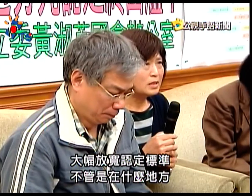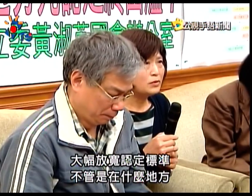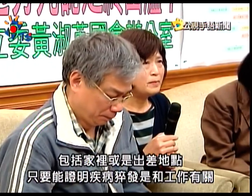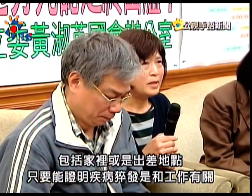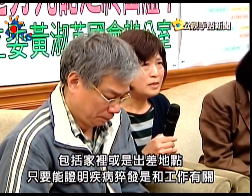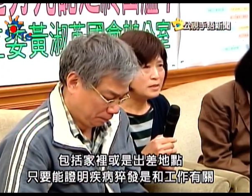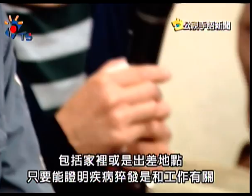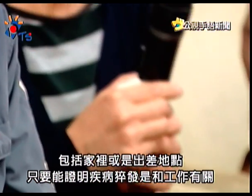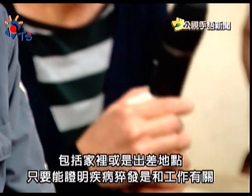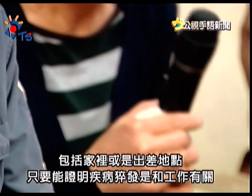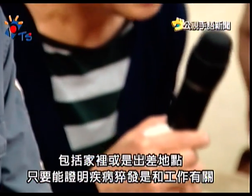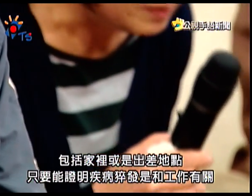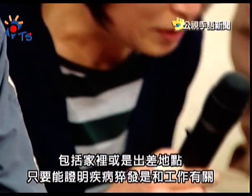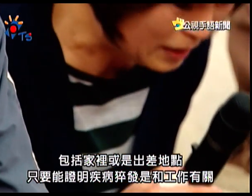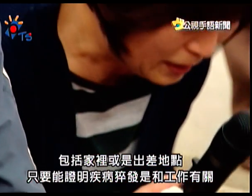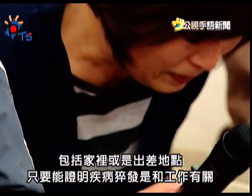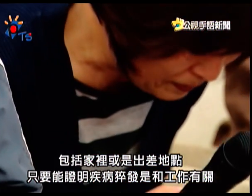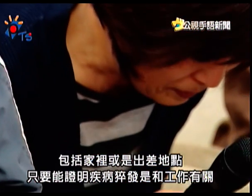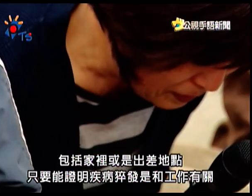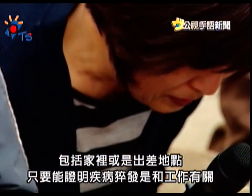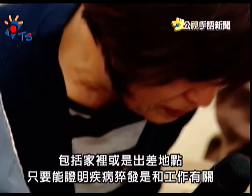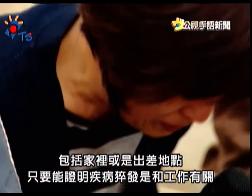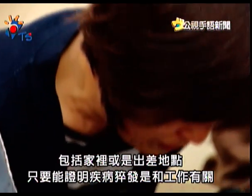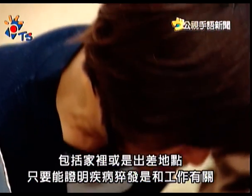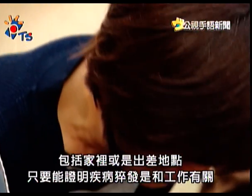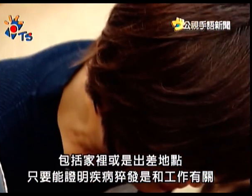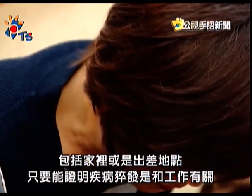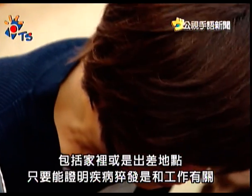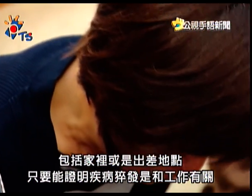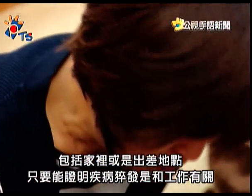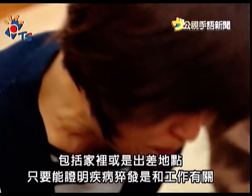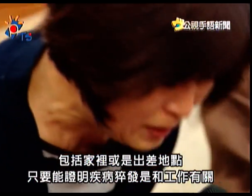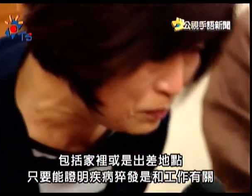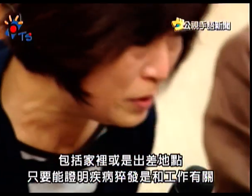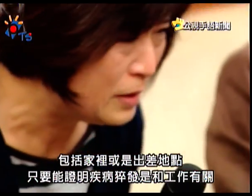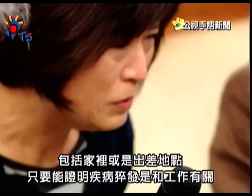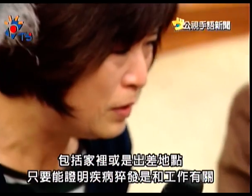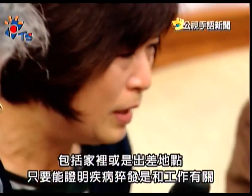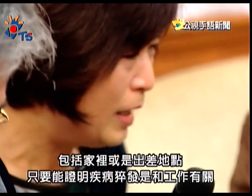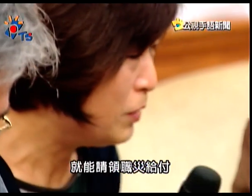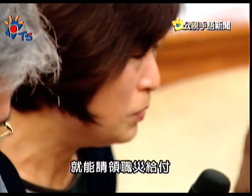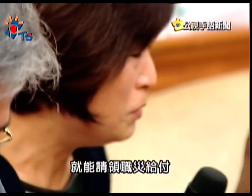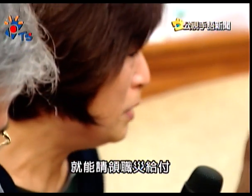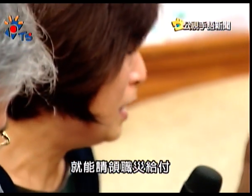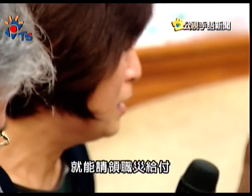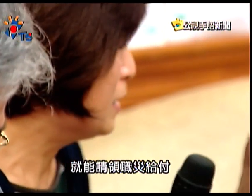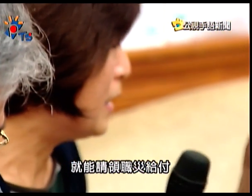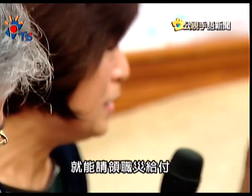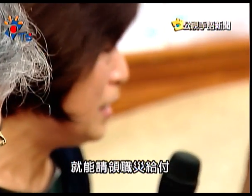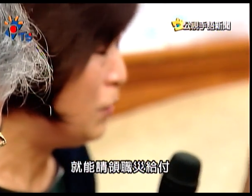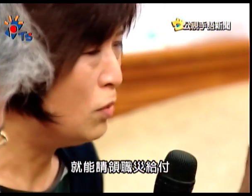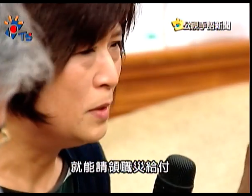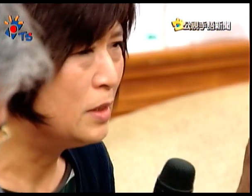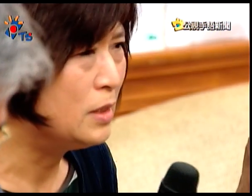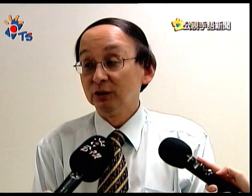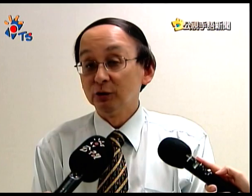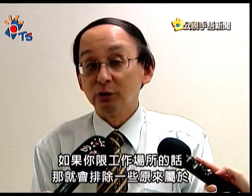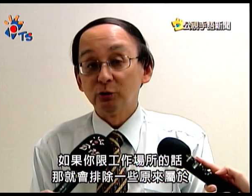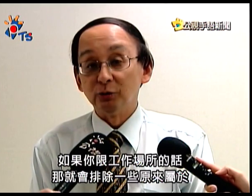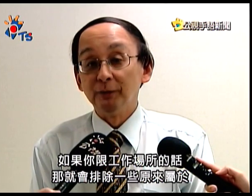包括家里或是出差地点，只要能证明职业病触发是和工作有关，就能请领职灾给付。 如果说你先工作伤